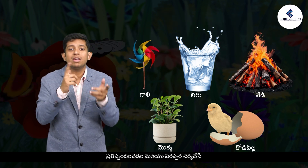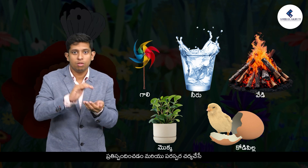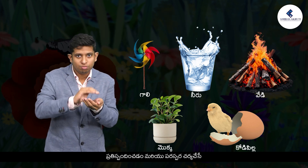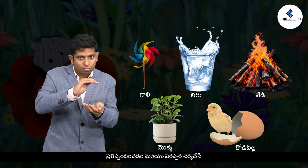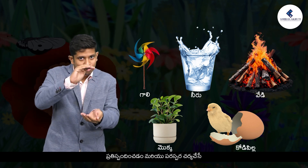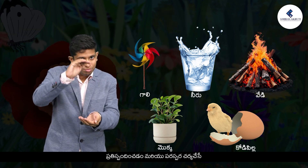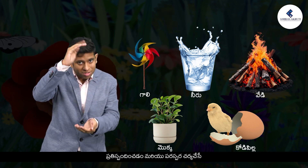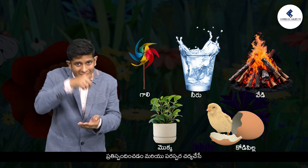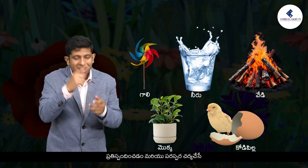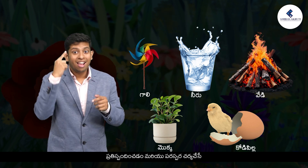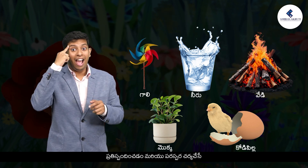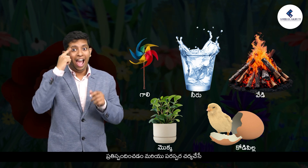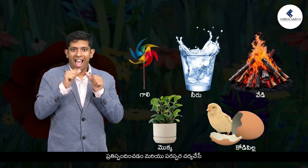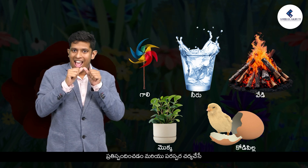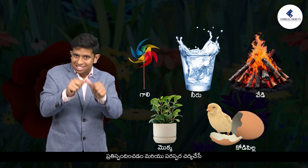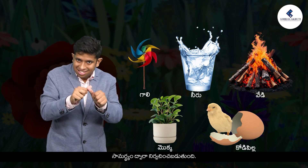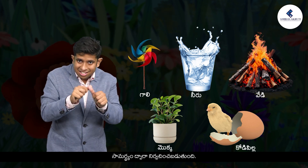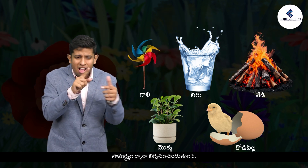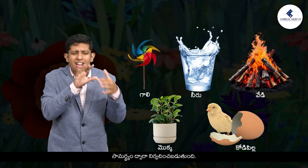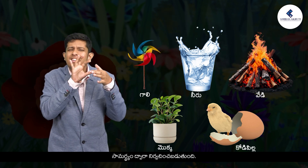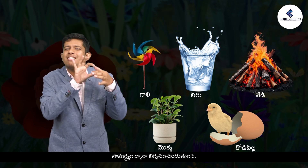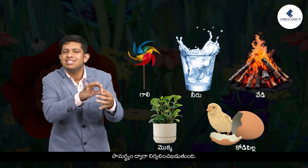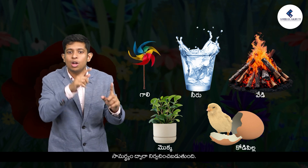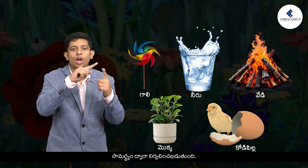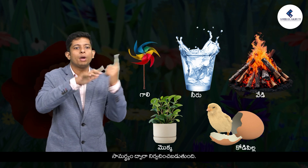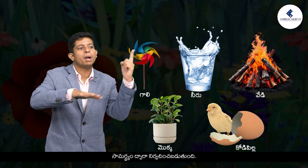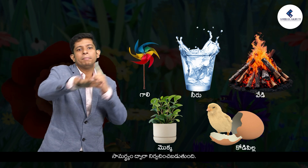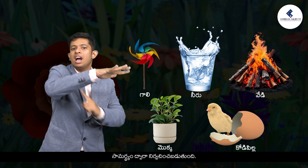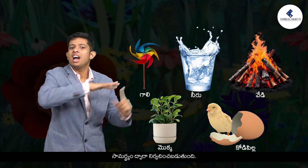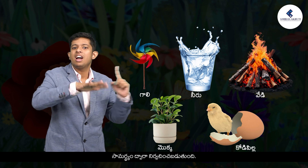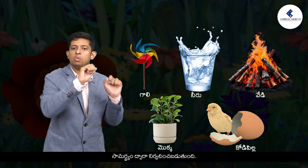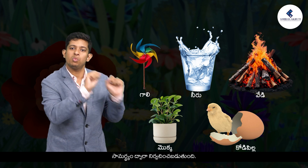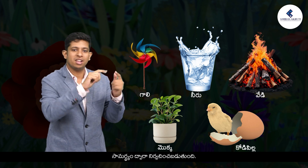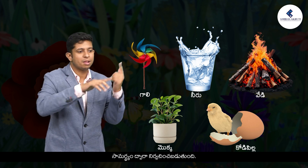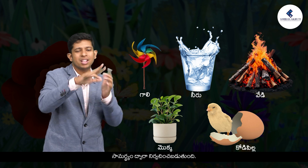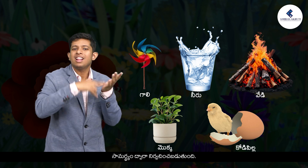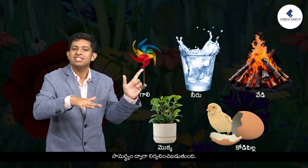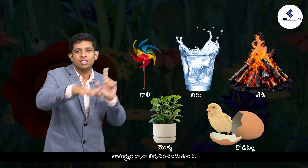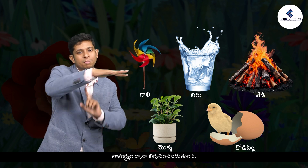ప్రతిస్పందించటం మరియు పరస్పర చర్య చేసే సామర్థ్యం ద్వారా నిర్వచించబడుతుంది.